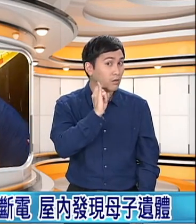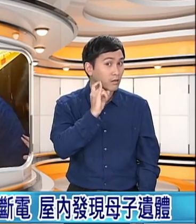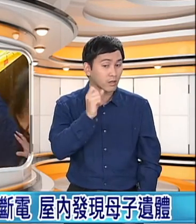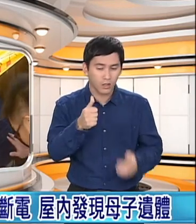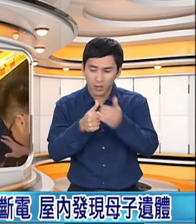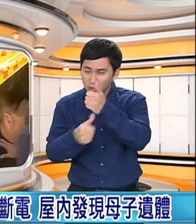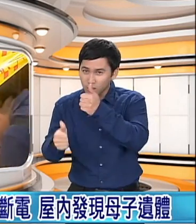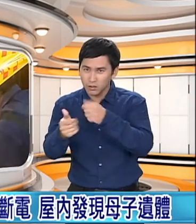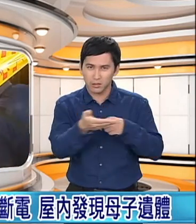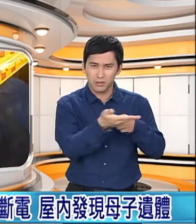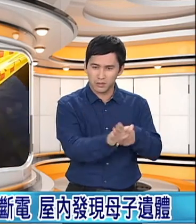尸家中。